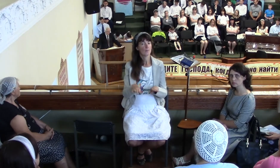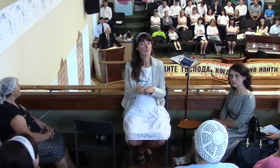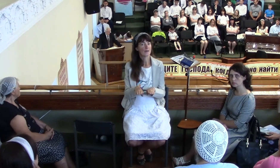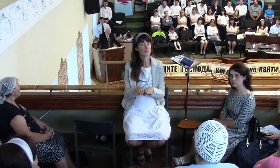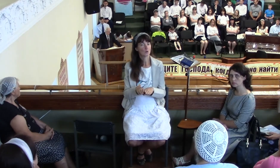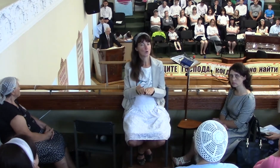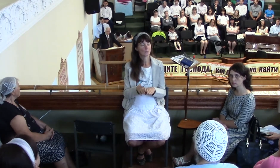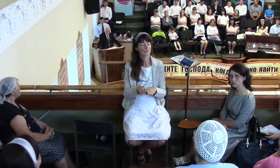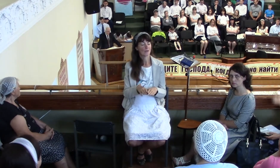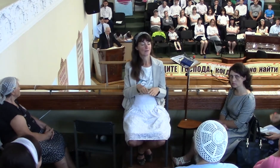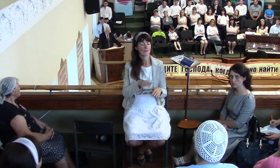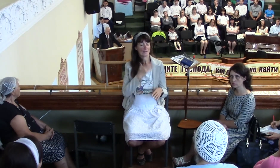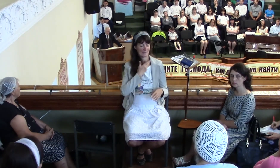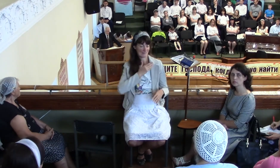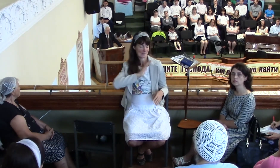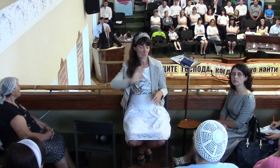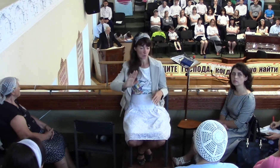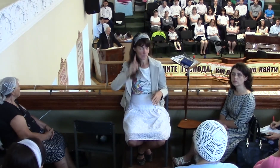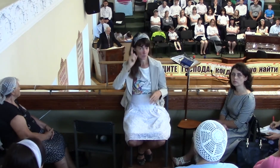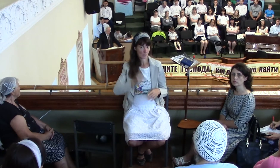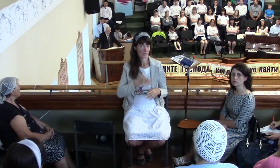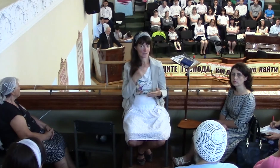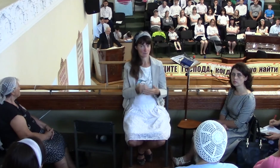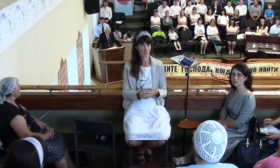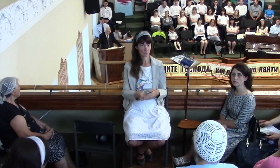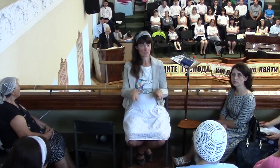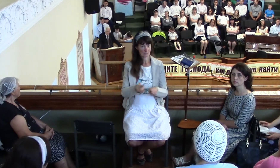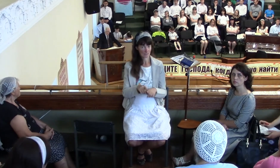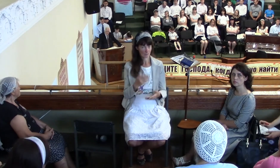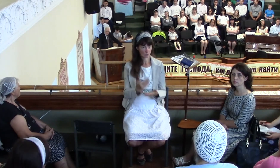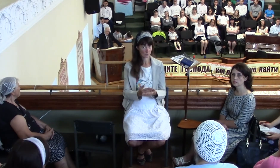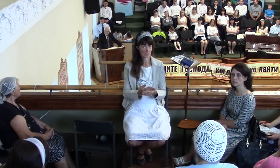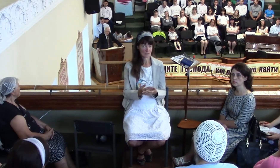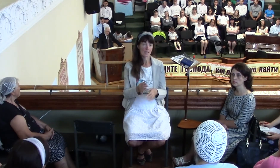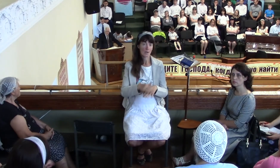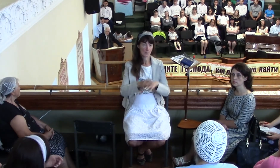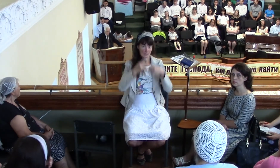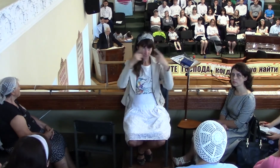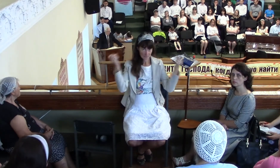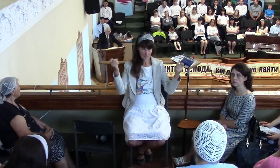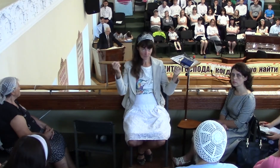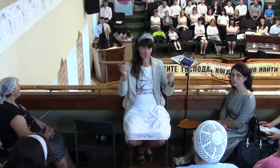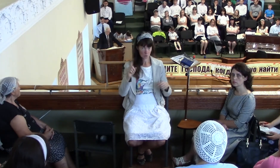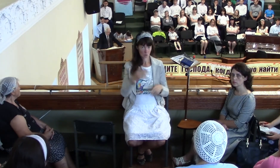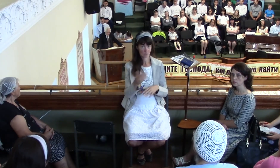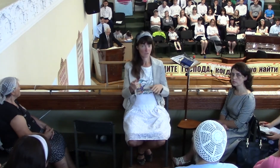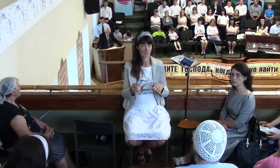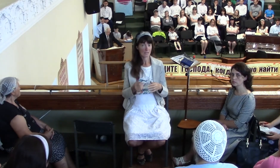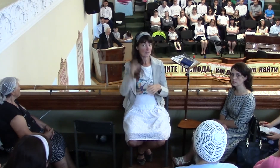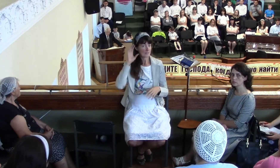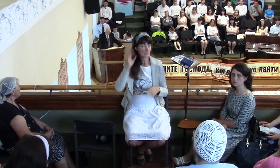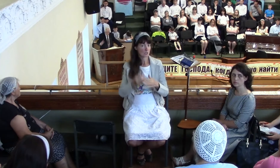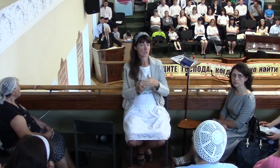любящий брата своего. Ибо таково благовествование, которое вы слышали от начала, чтобы мы любили друг